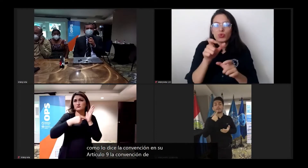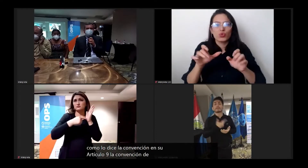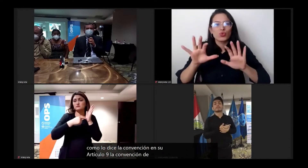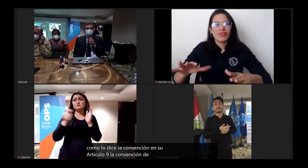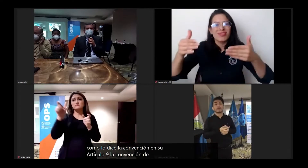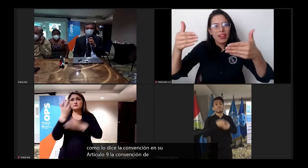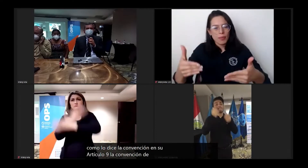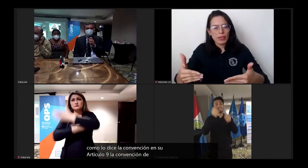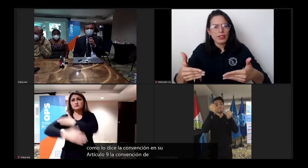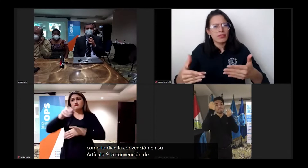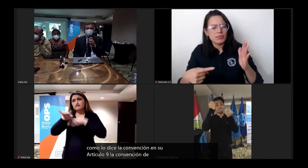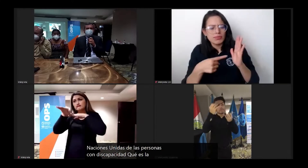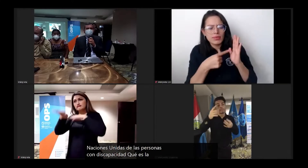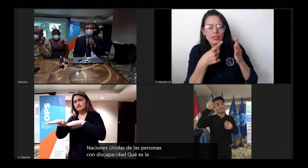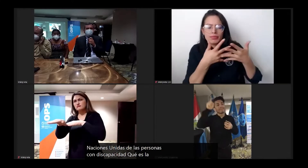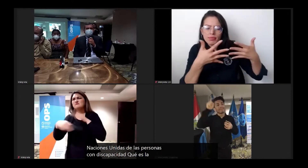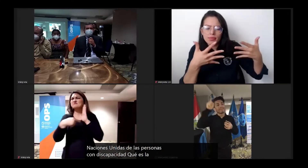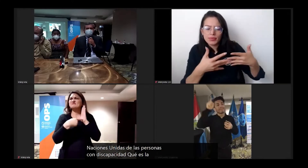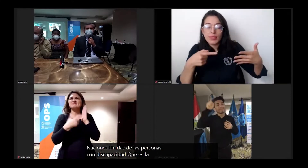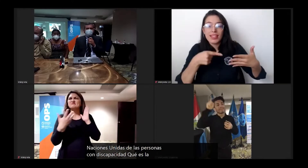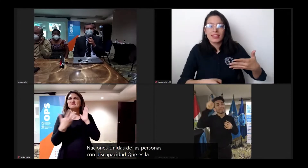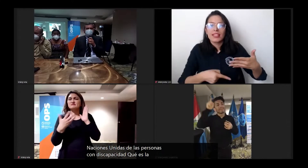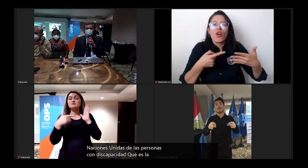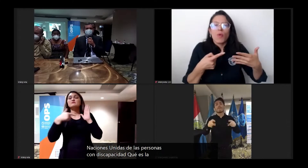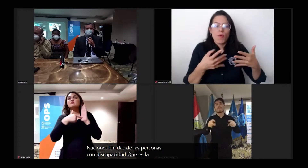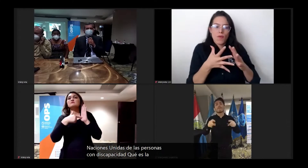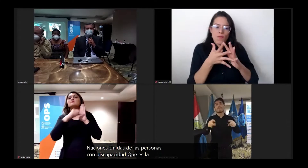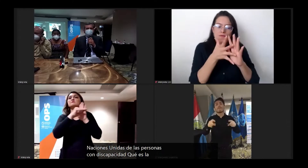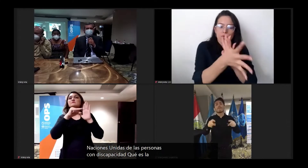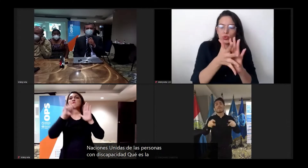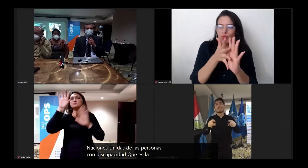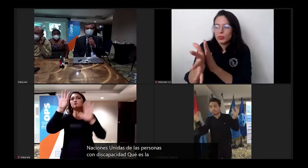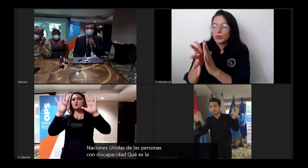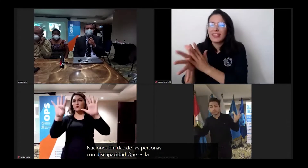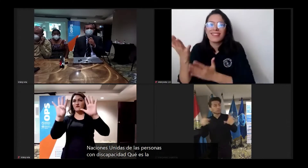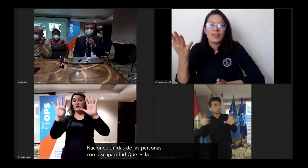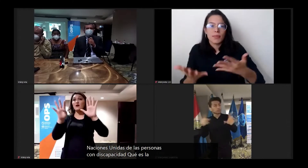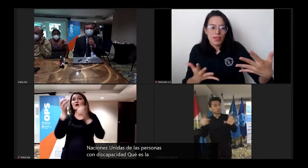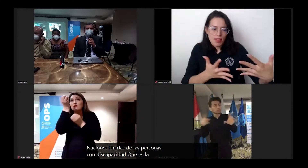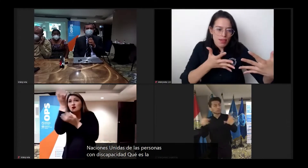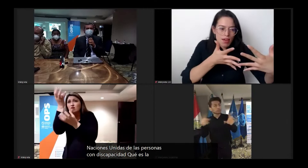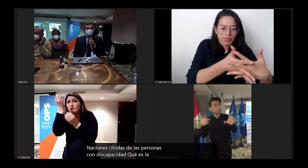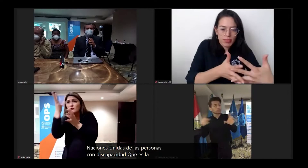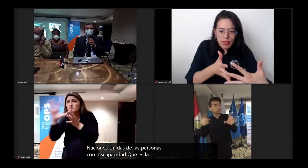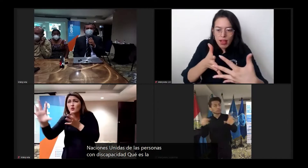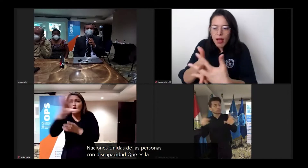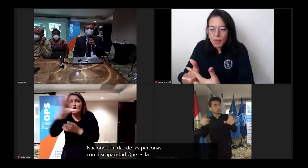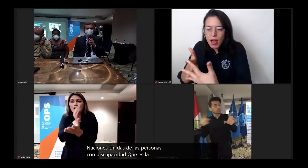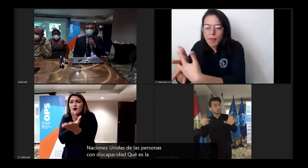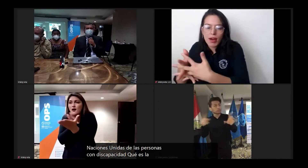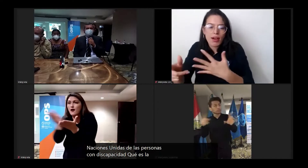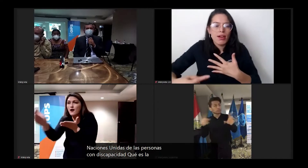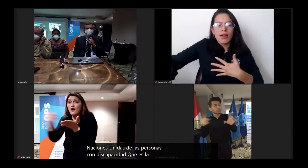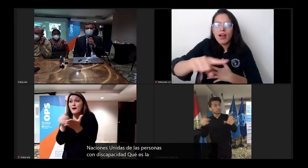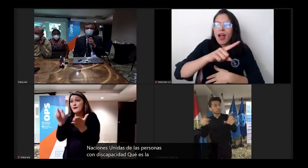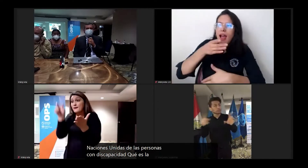información debe de estar en medios, modos, formas y formatos accesibles que le permita